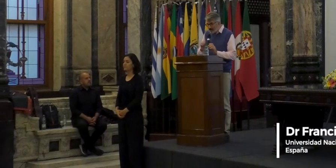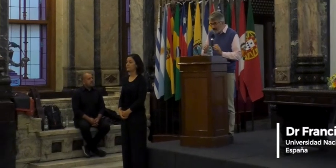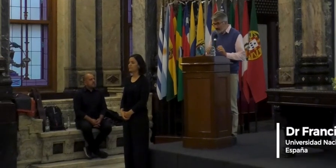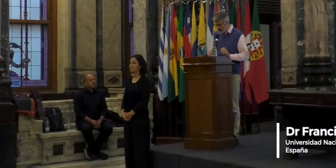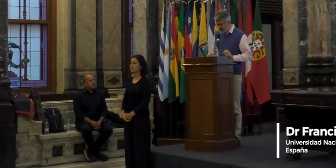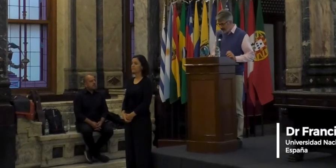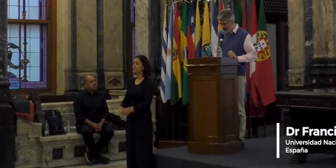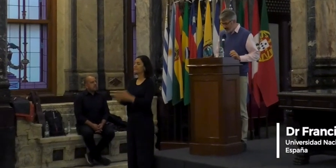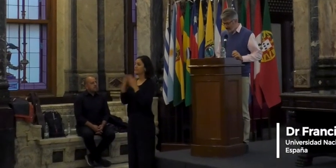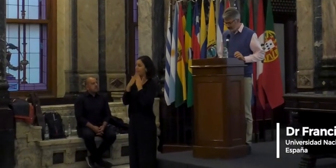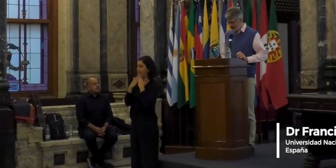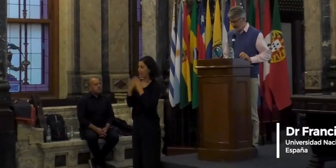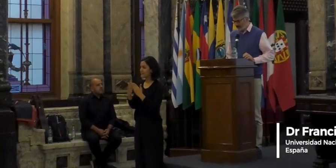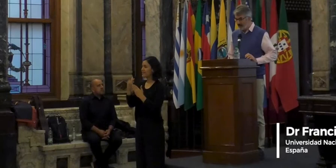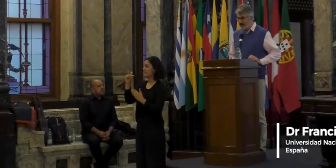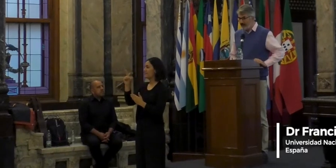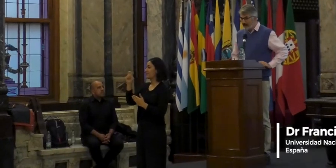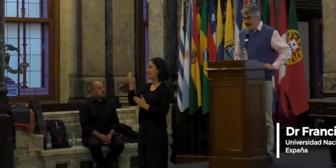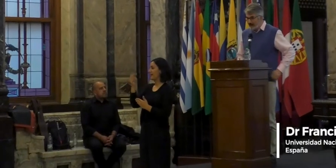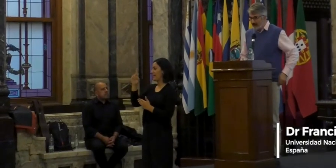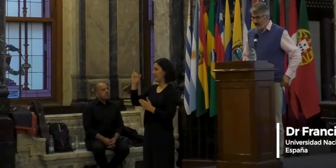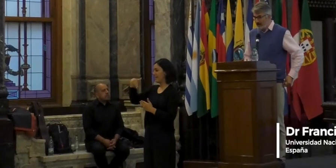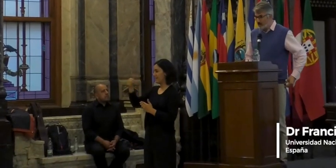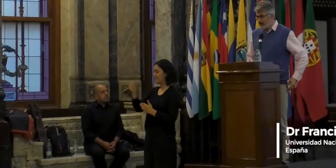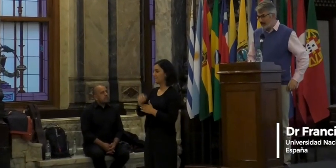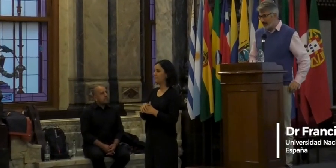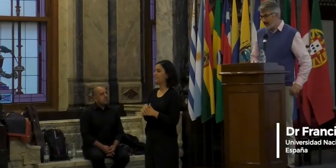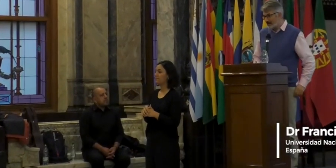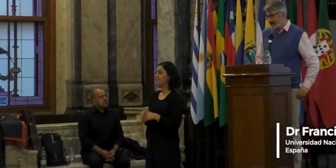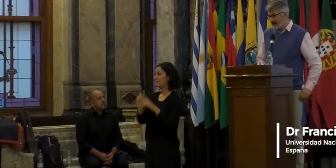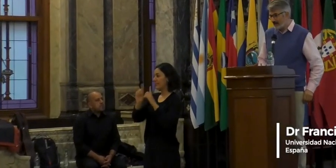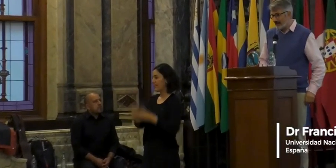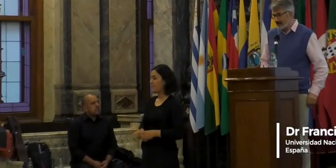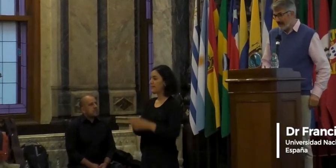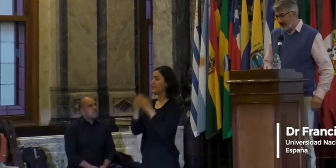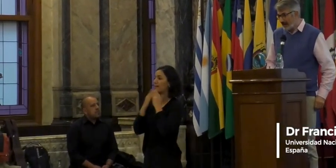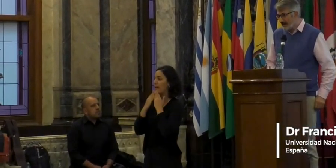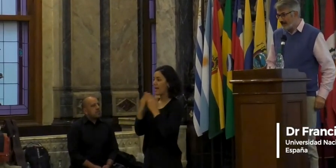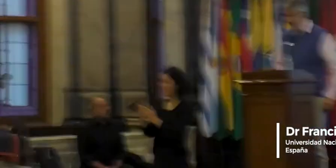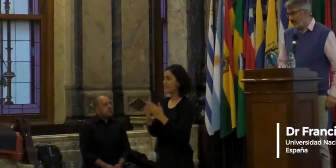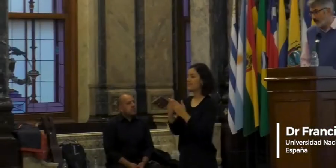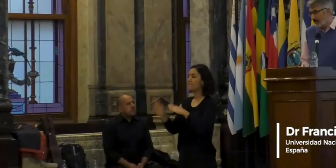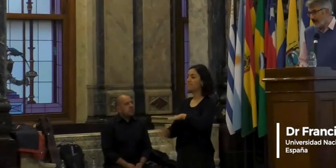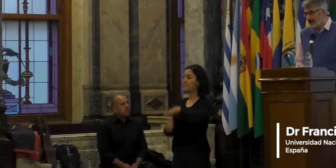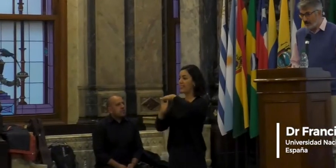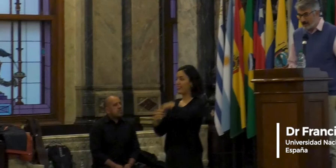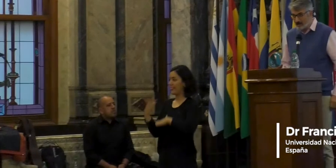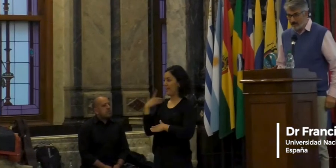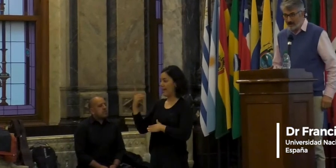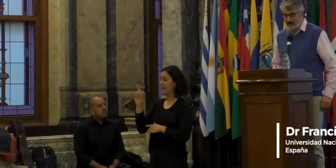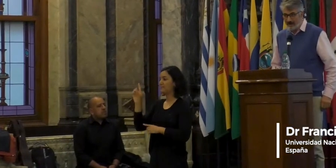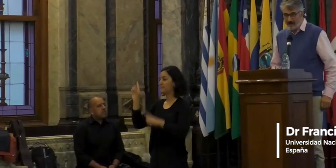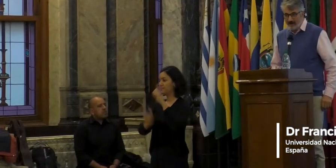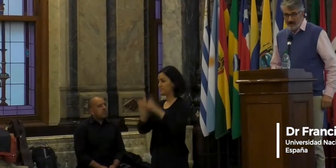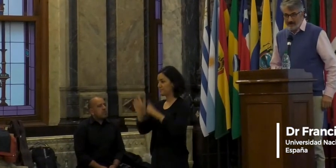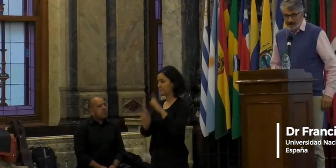Muchas gracias, Karina, y muchas gracias a la decana, a la facultad, al Congreso,